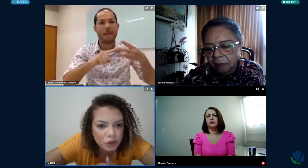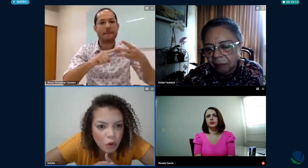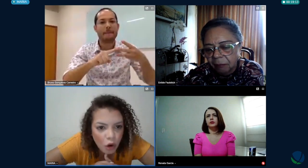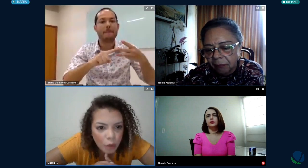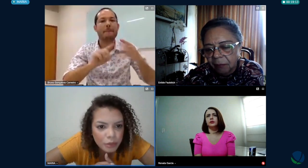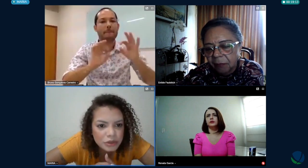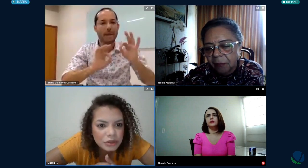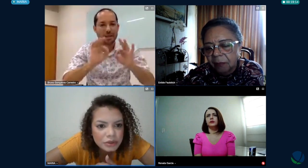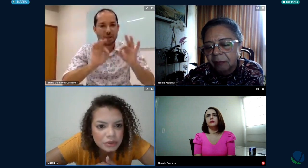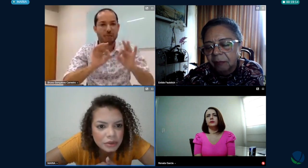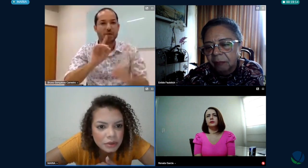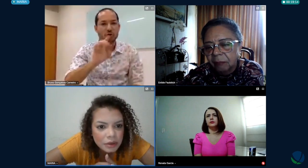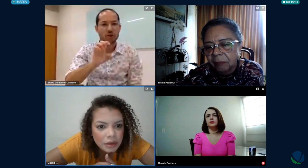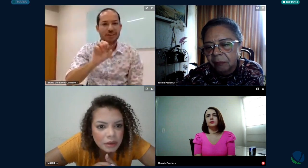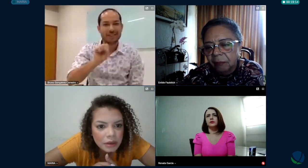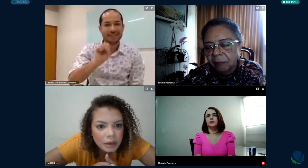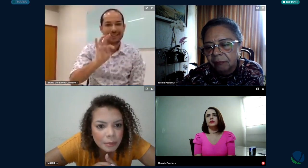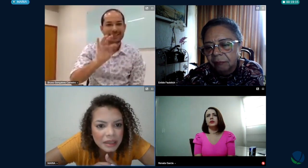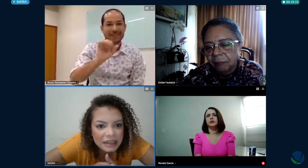Planejamento de corpus,